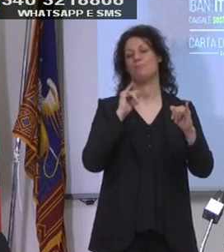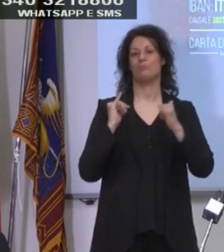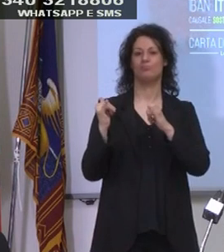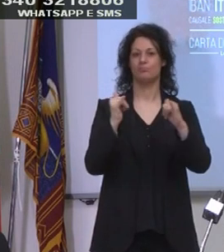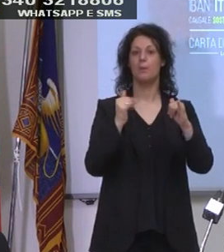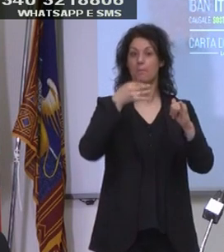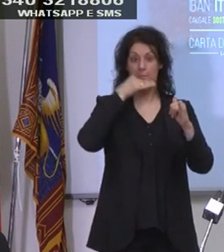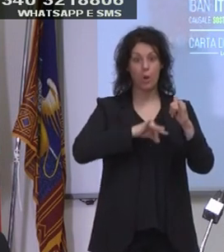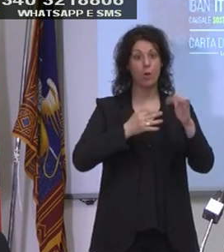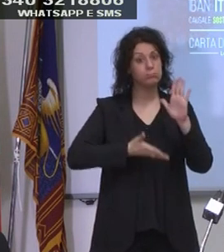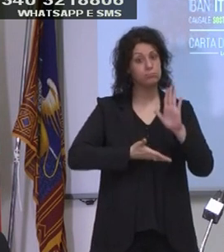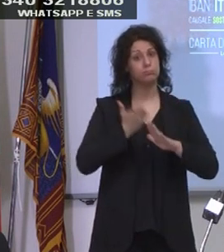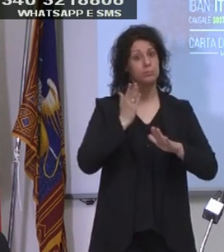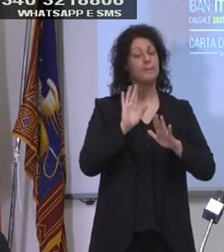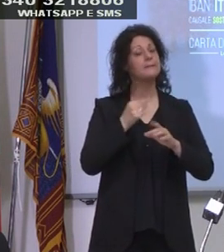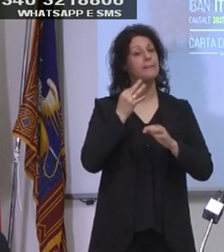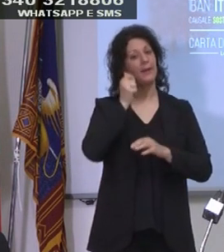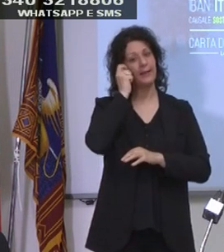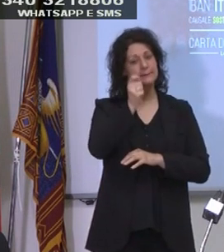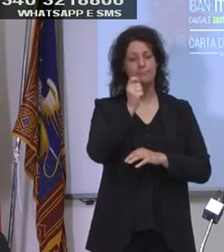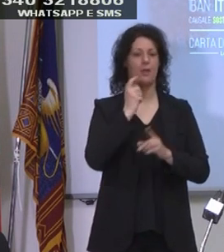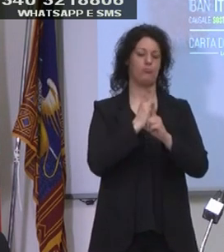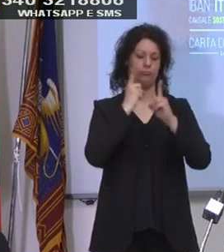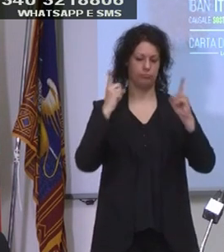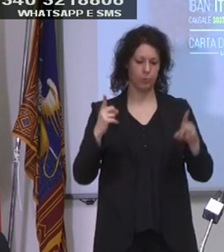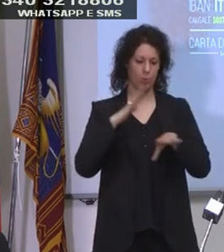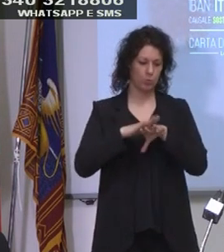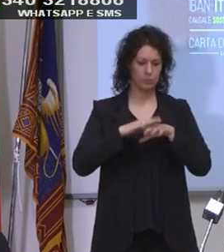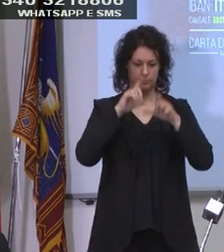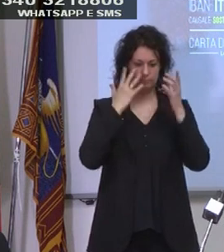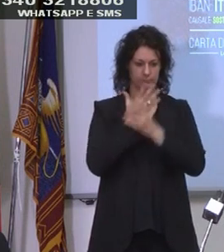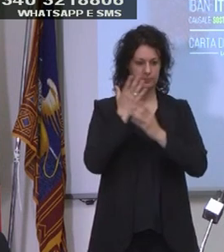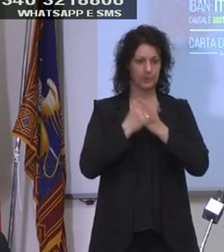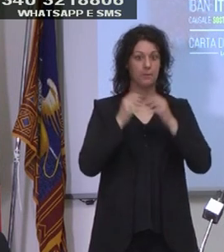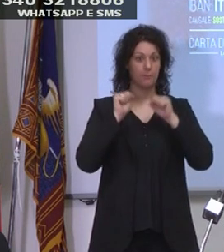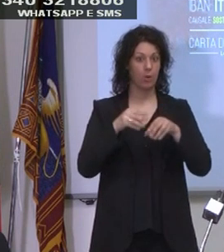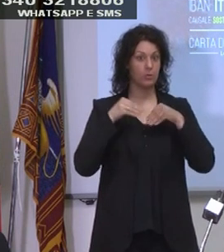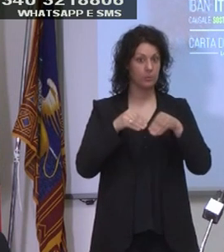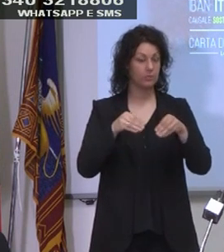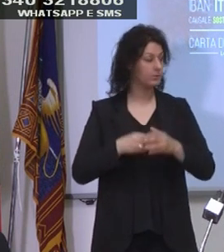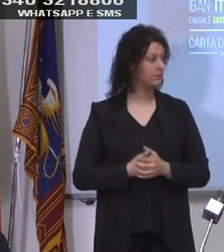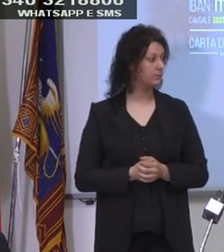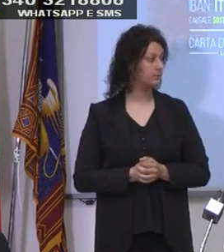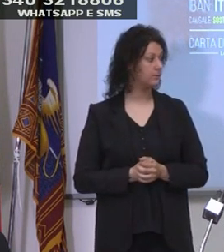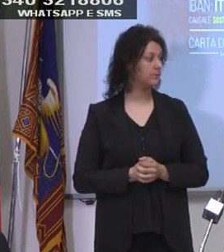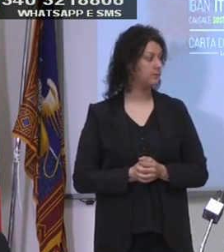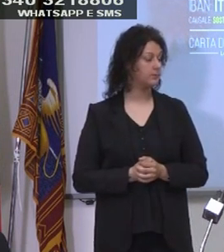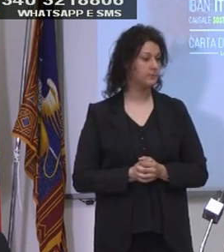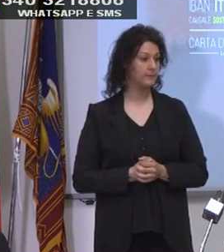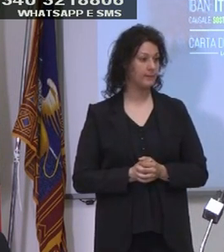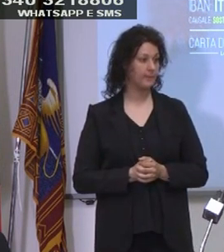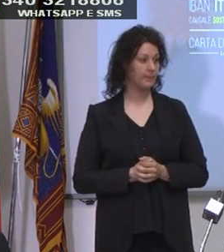rispettando tutte le regole del distanziamento sociale, comprese mascherine e guanti? È vietata l'attività ludico-ricreativa